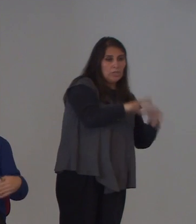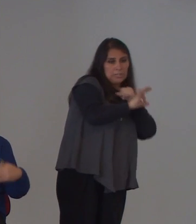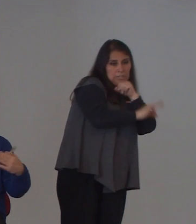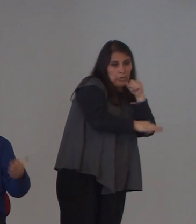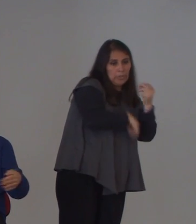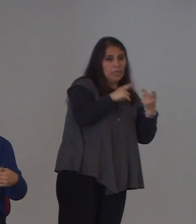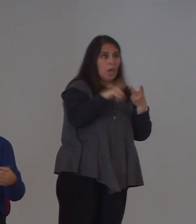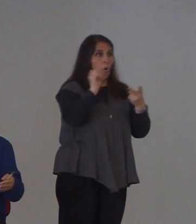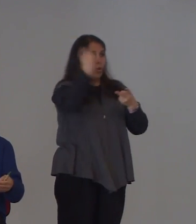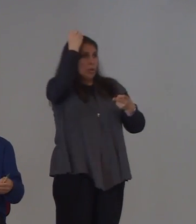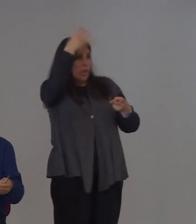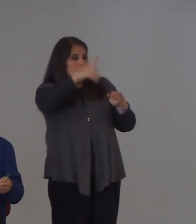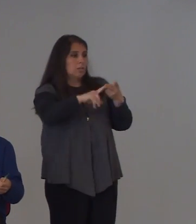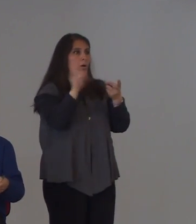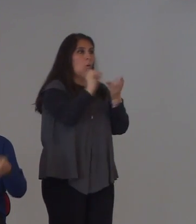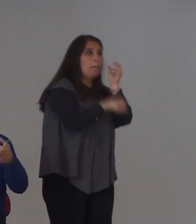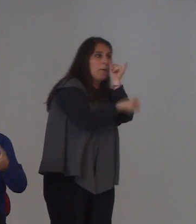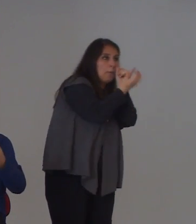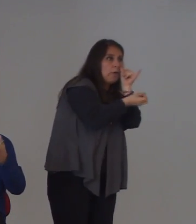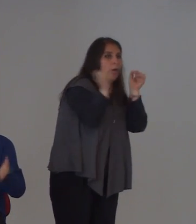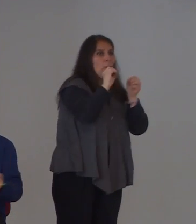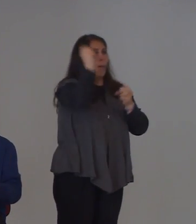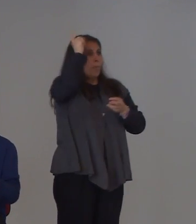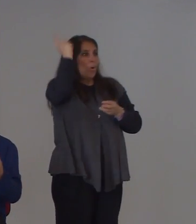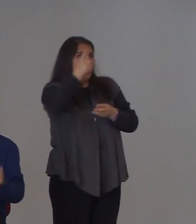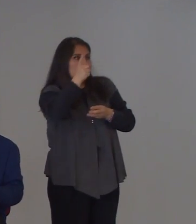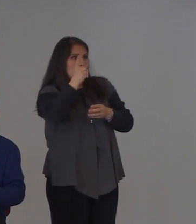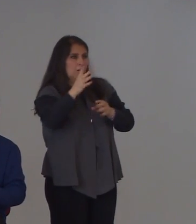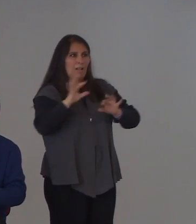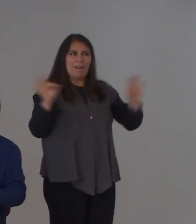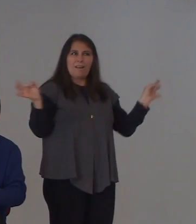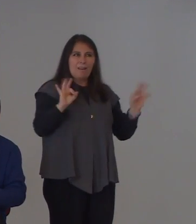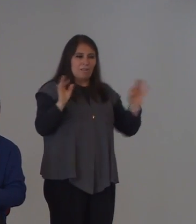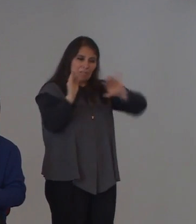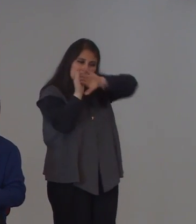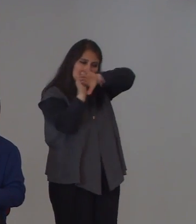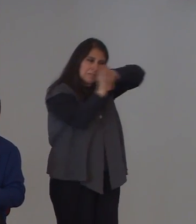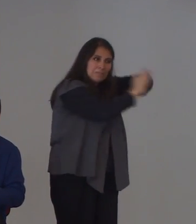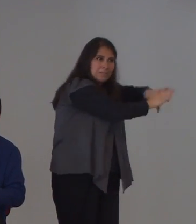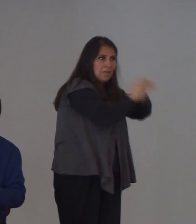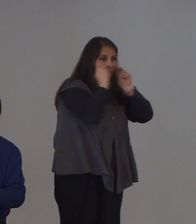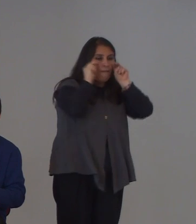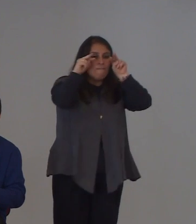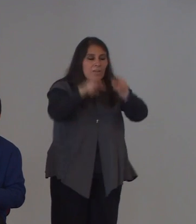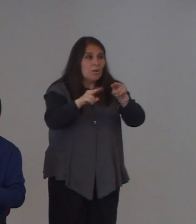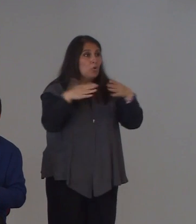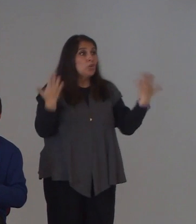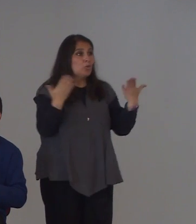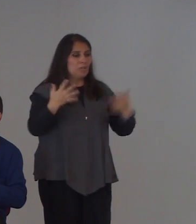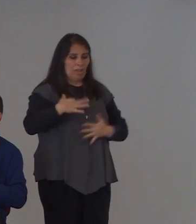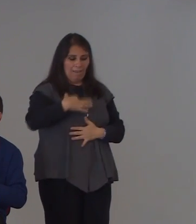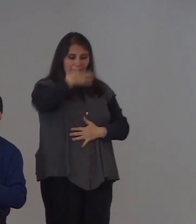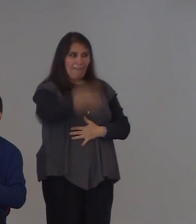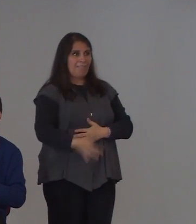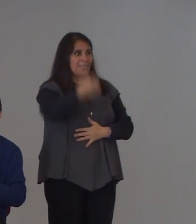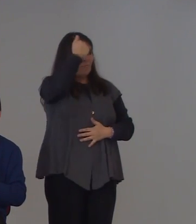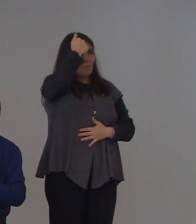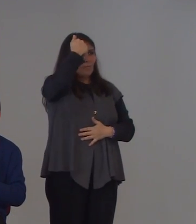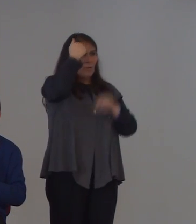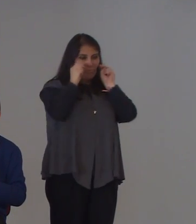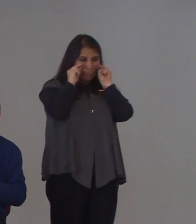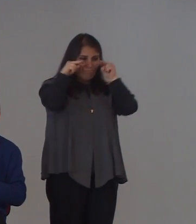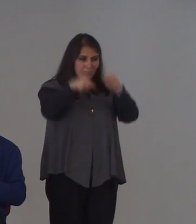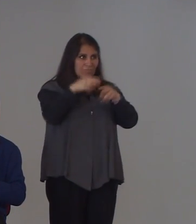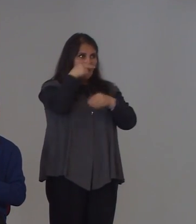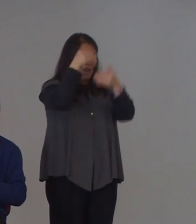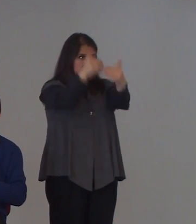de la pedagogía, ni de las políticas, sino mirar al niño desde la ética del país. Ese es el territorio de palabras en el cual mejor